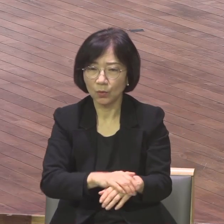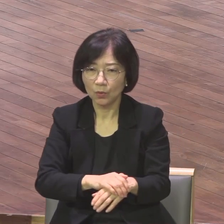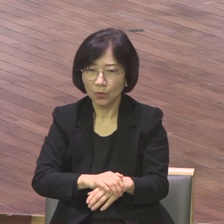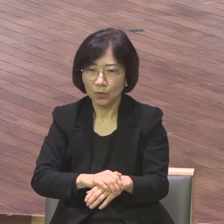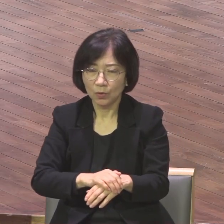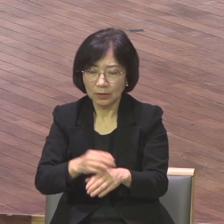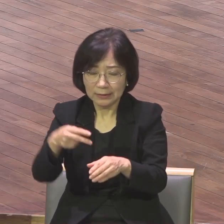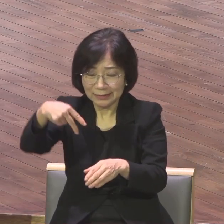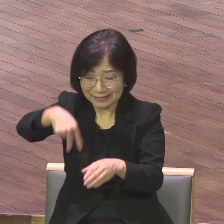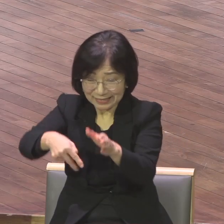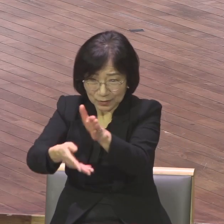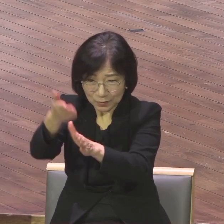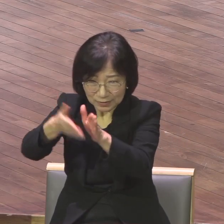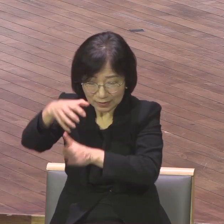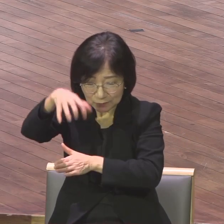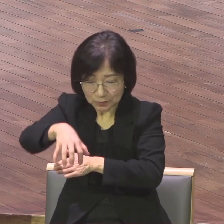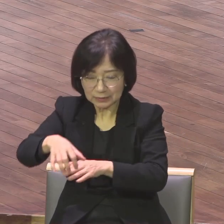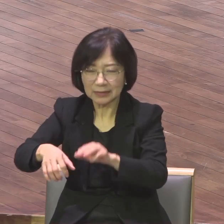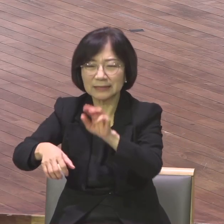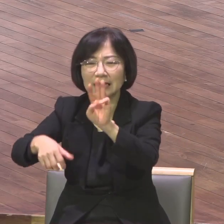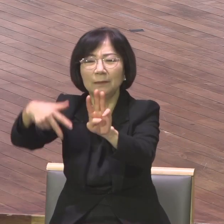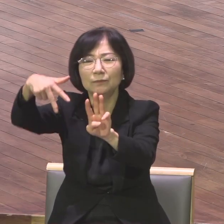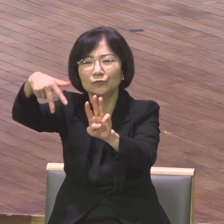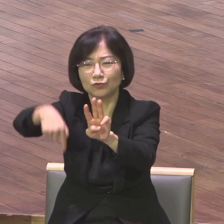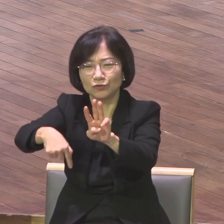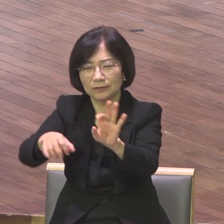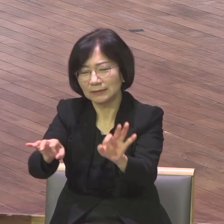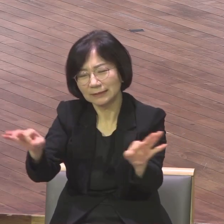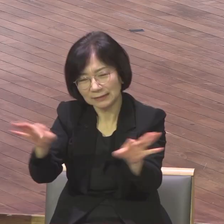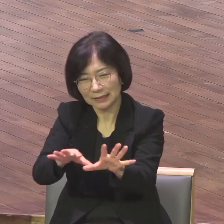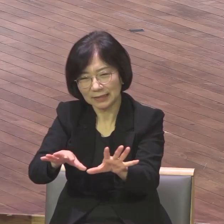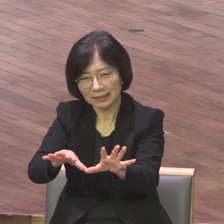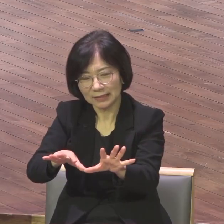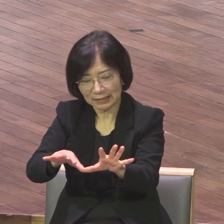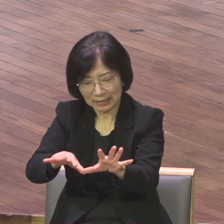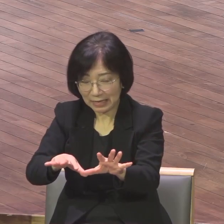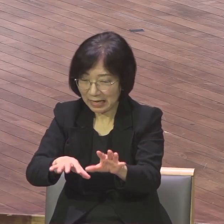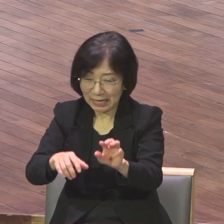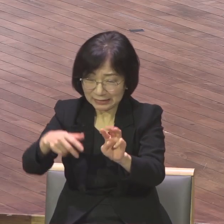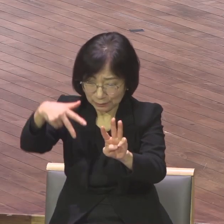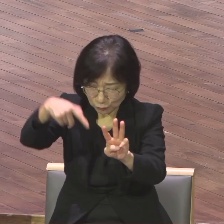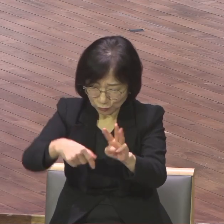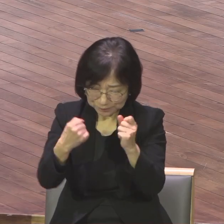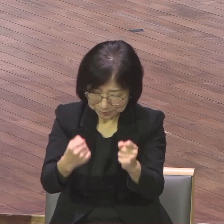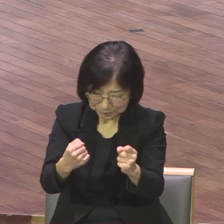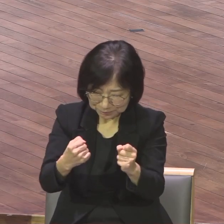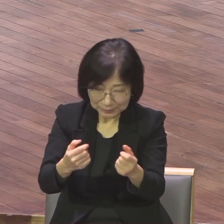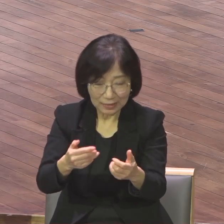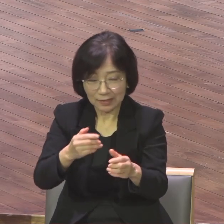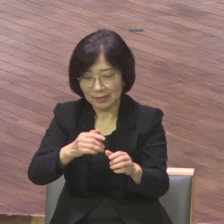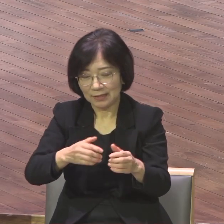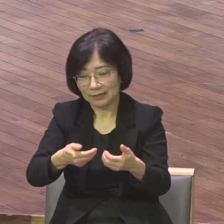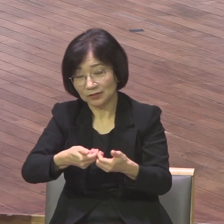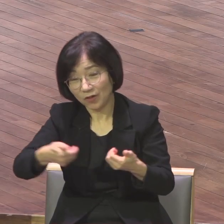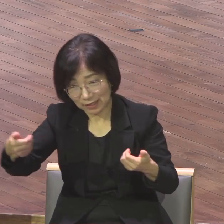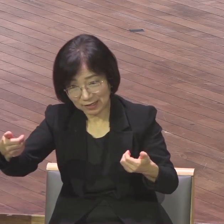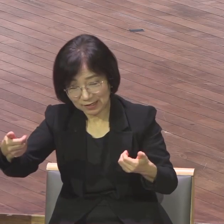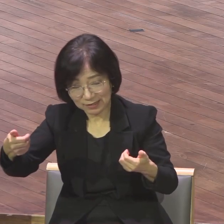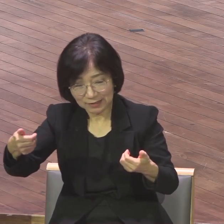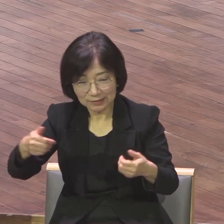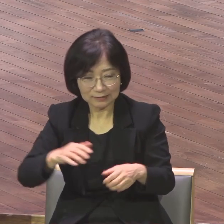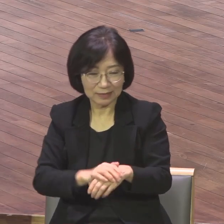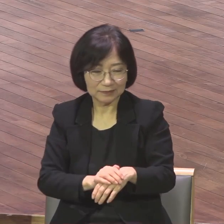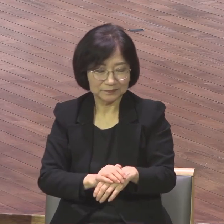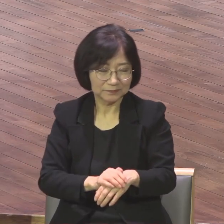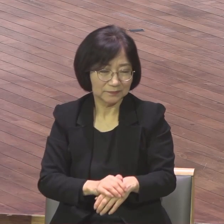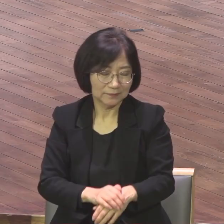3주밖에 못 있으니까 아주 짧은 기간을 머물다가 부득이하게 떠났지요. 그런데 이 이후에 보면요, 이